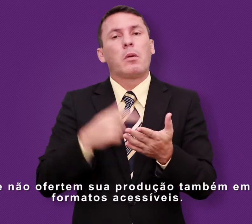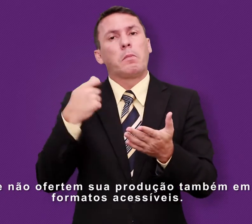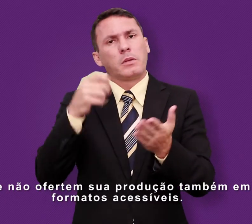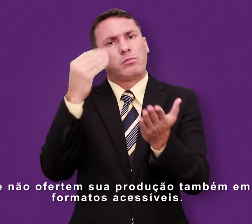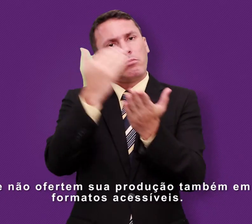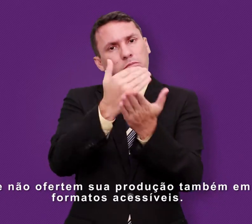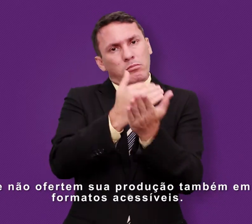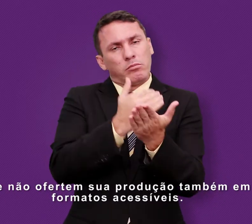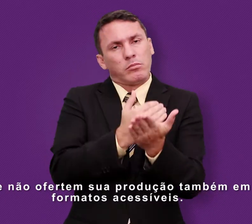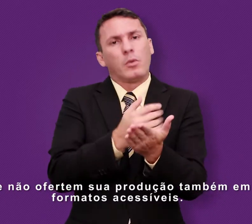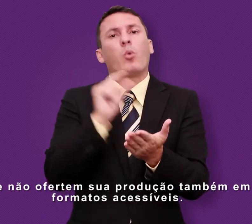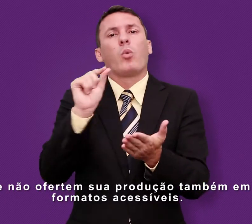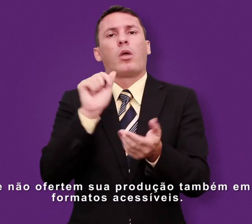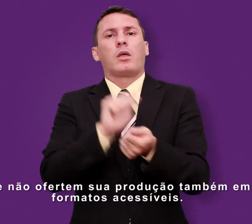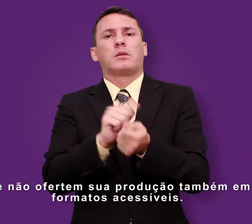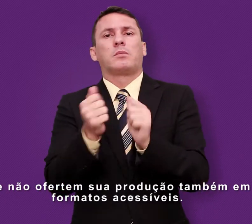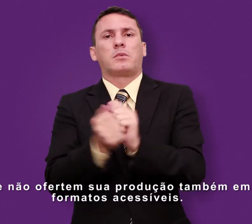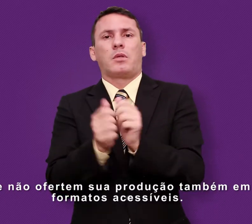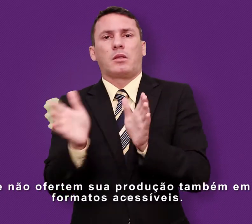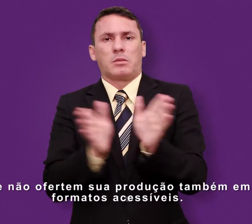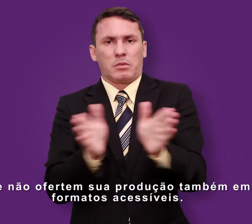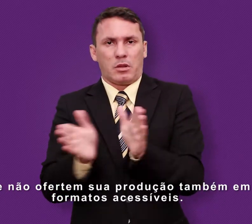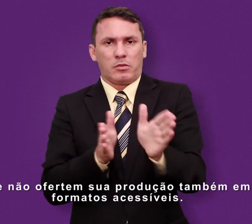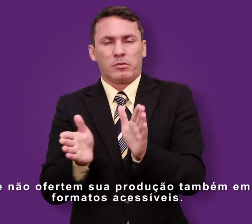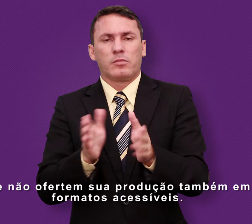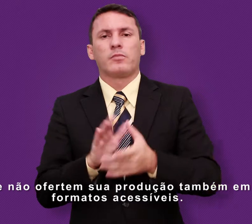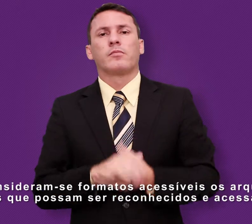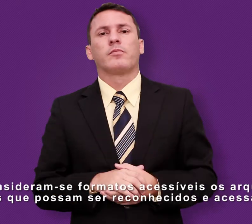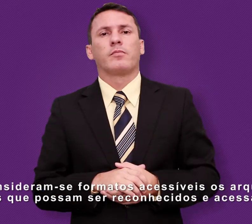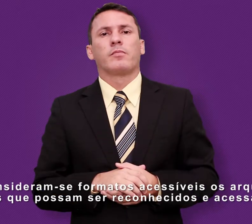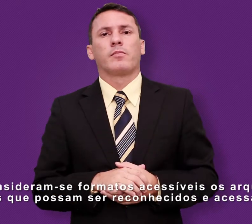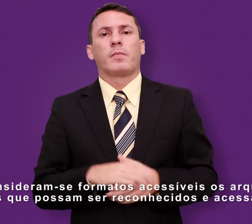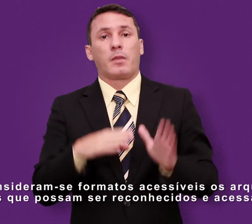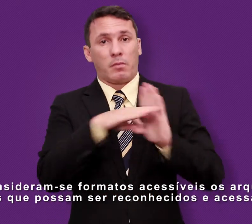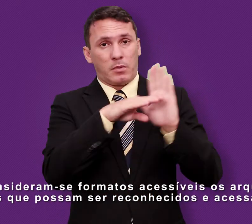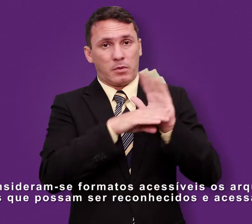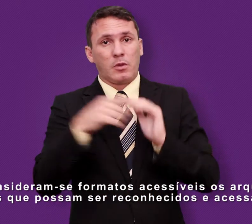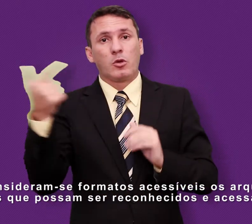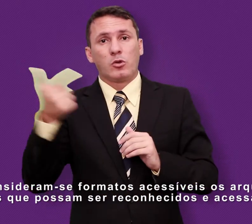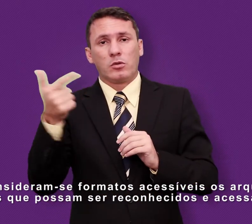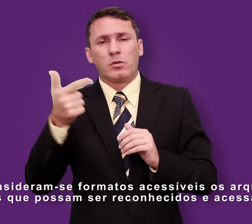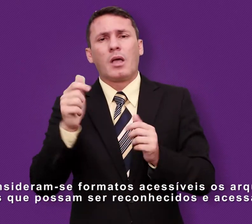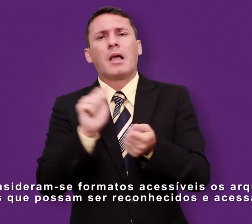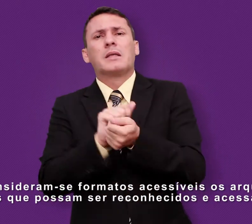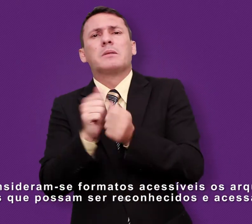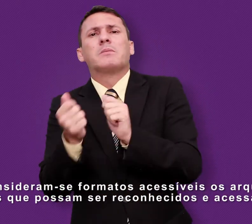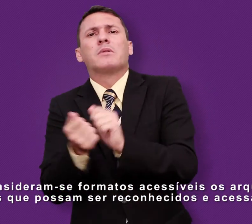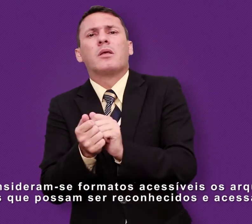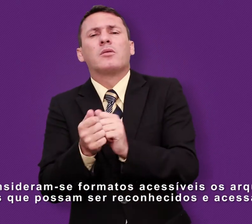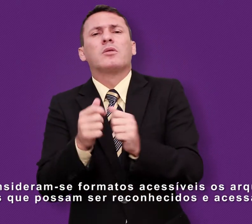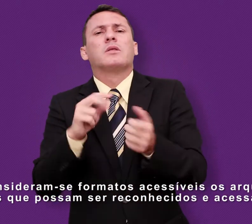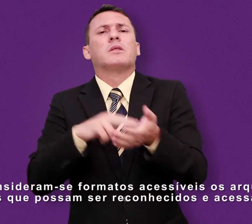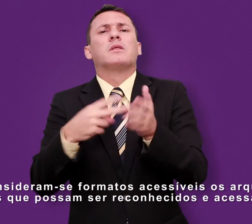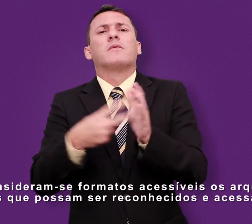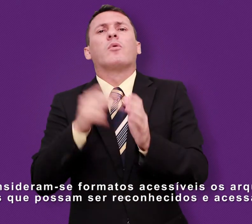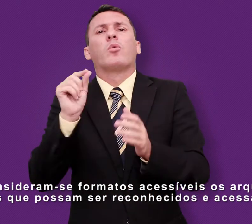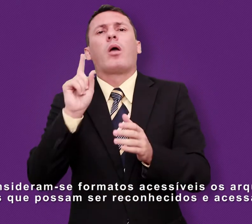sua produção também em formatos acessíveis. Parágrafo 2º. Consideram-se formatos acessíveis